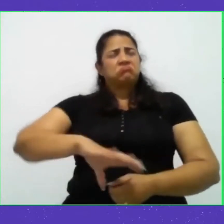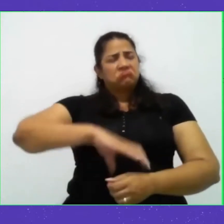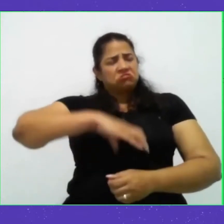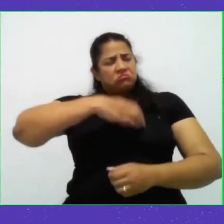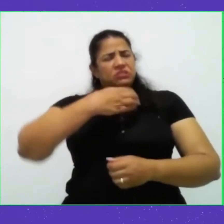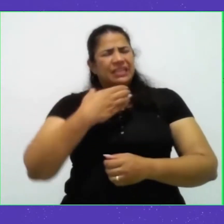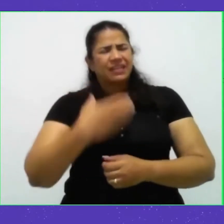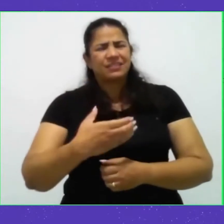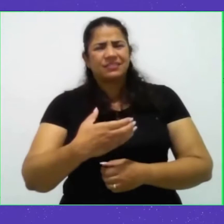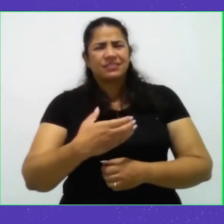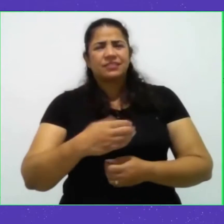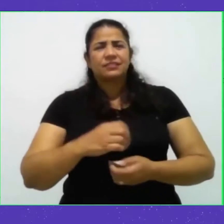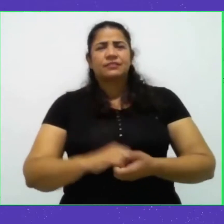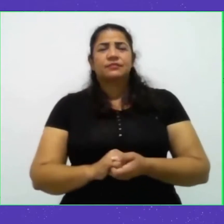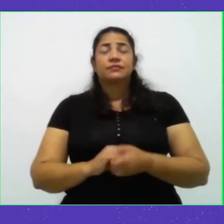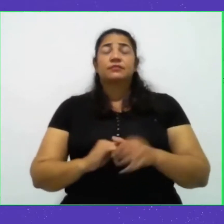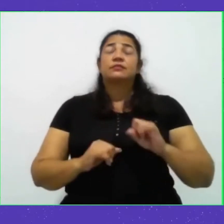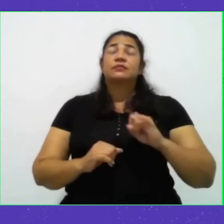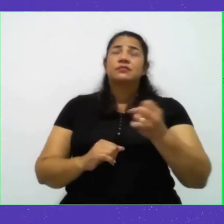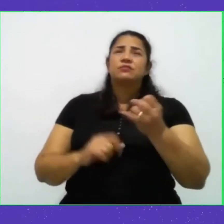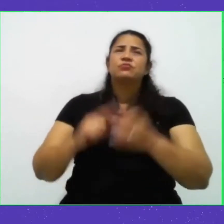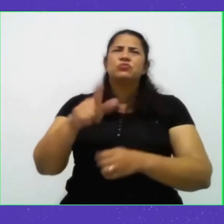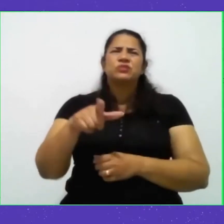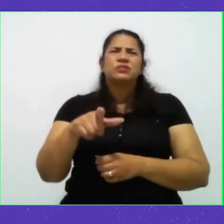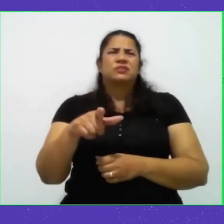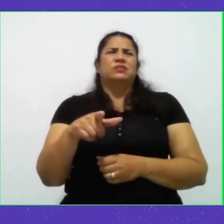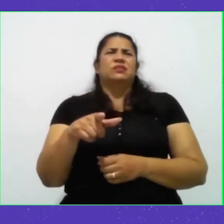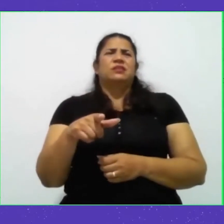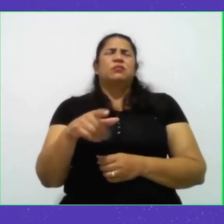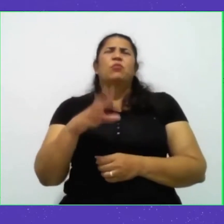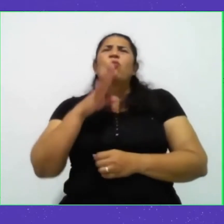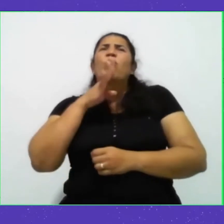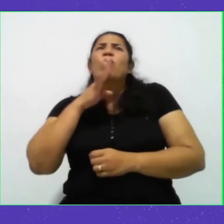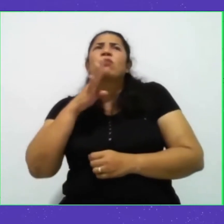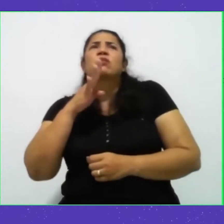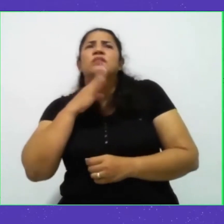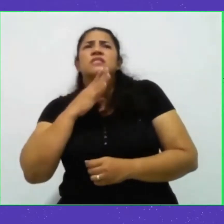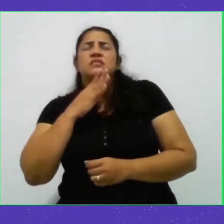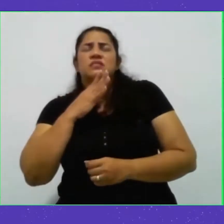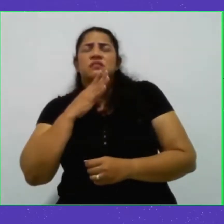a desventura, a infelicidade,